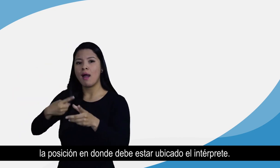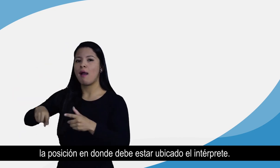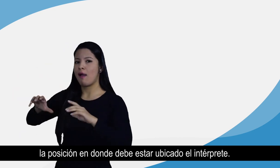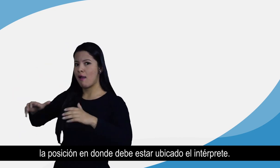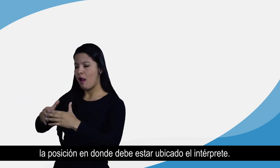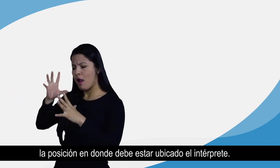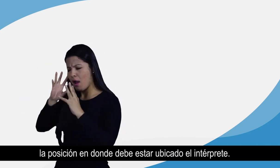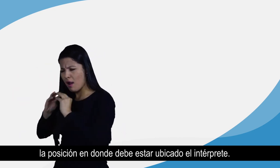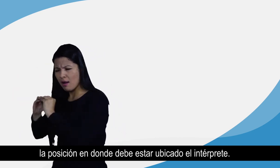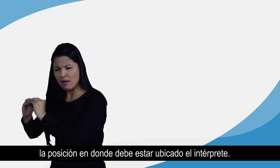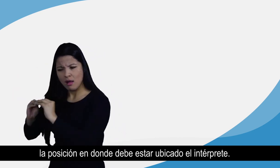intérprete.